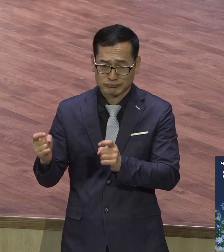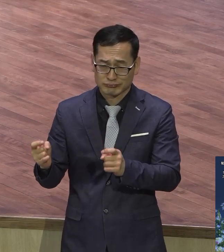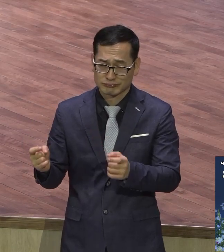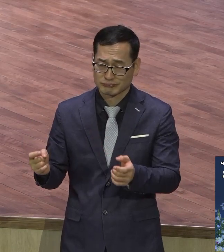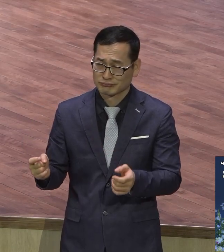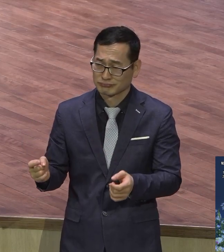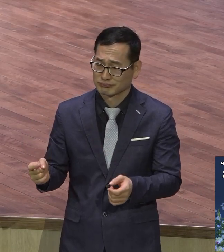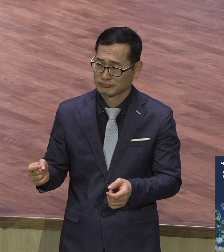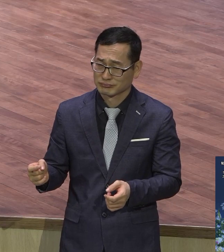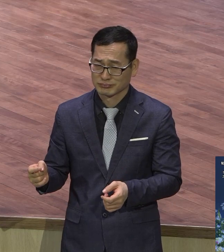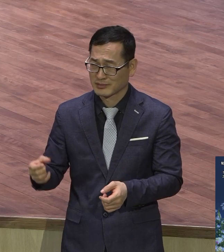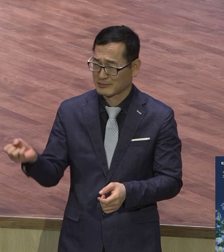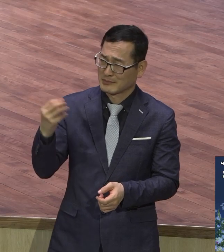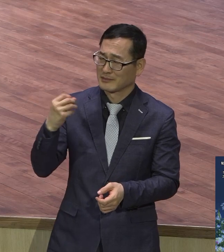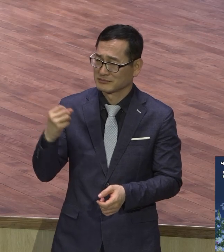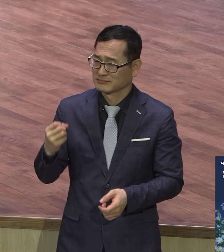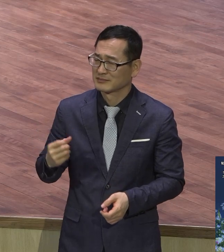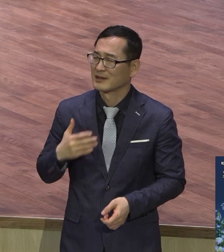양보하니까